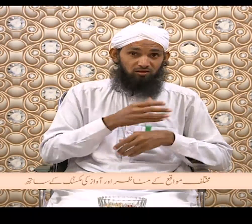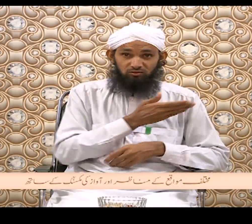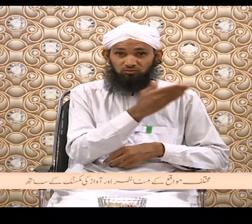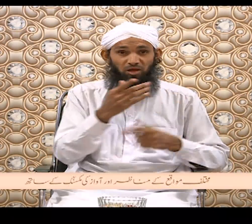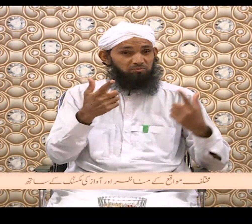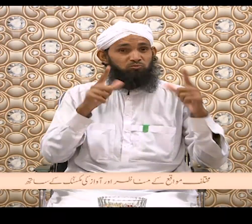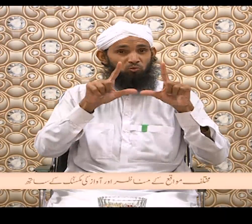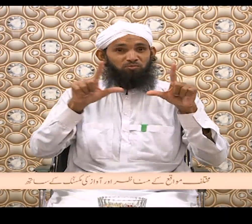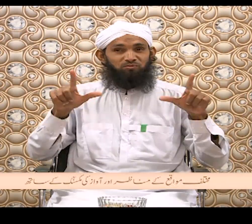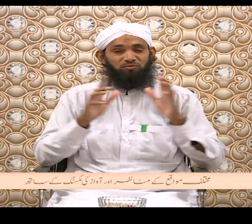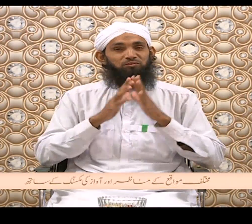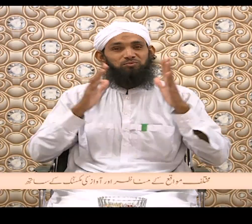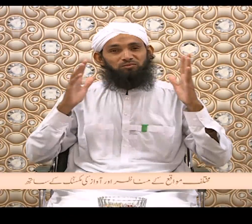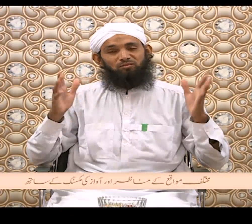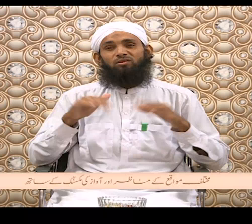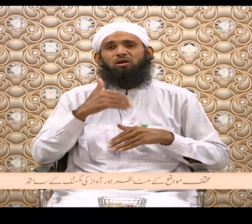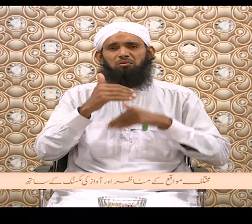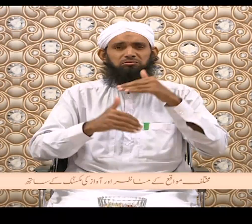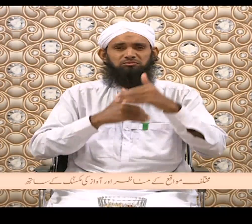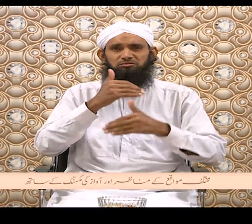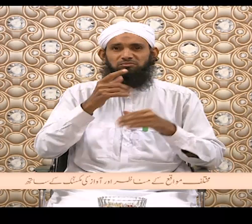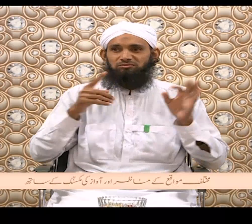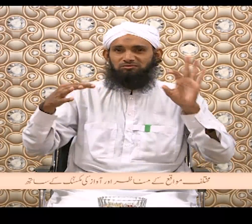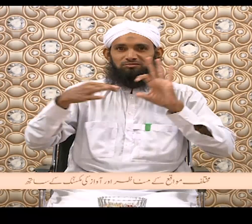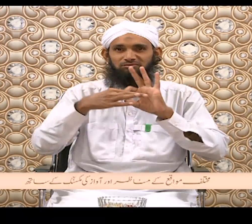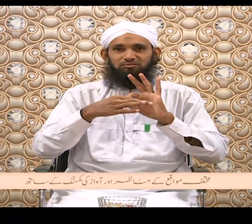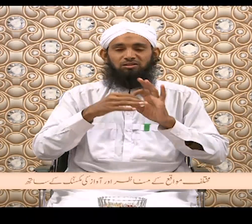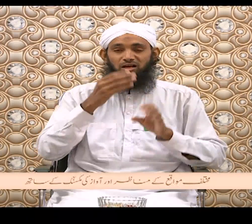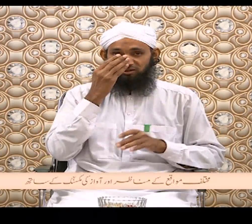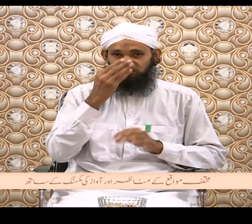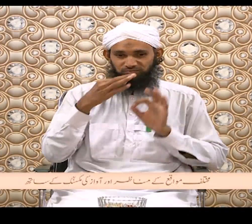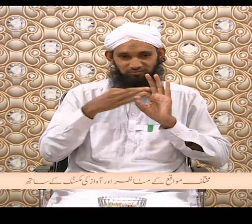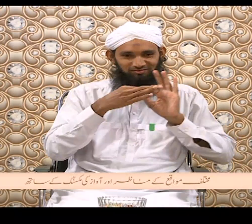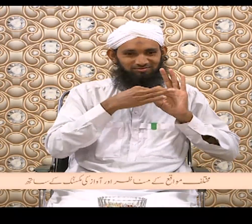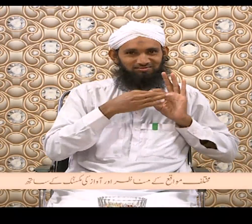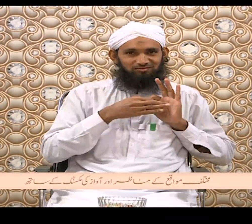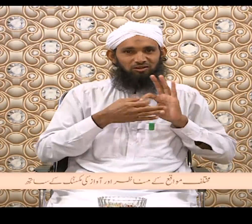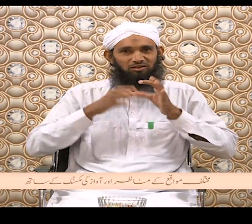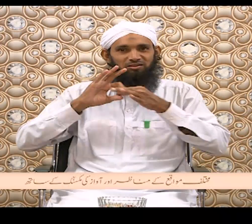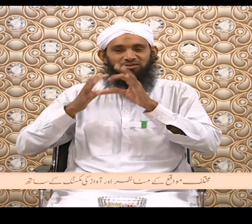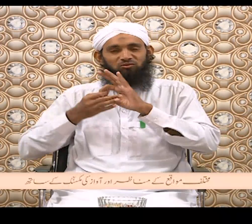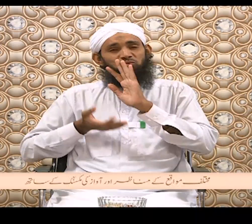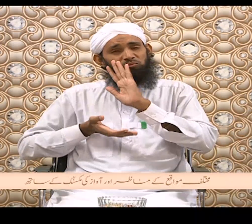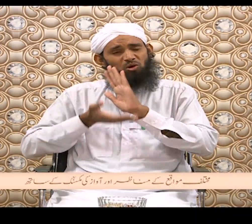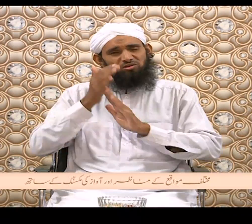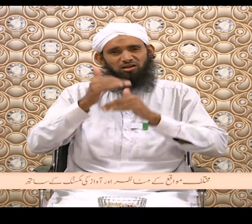میں ان کی محبت پیدا ہو جاتی ہے اور اس طرح ان کے متعلقین میں اضافہ ہوتا ہے اور ایک وقت